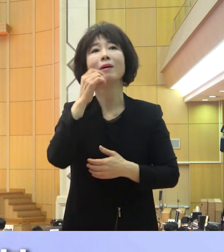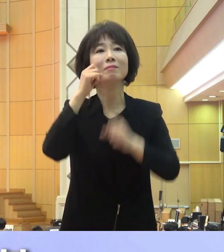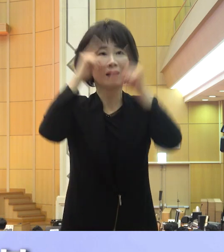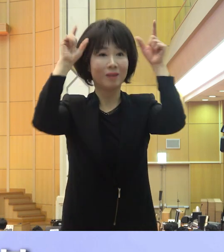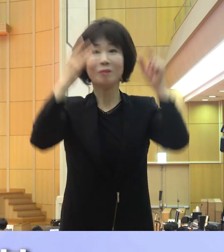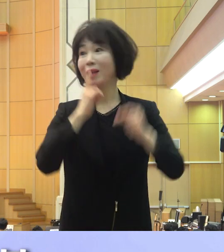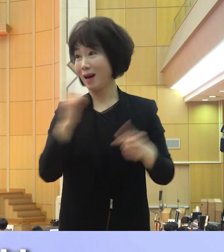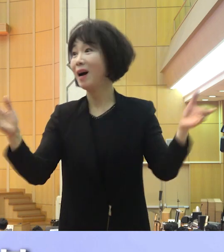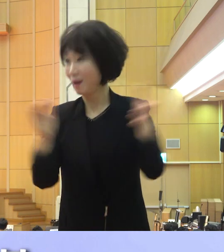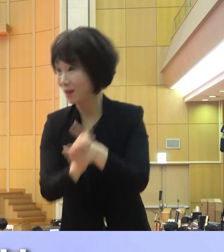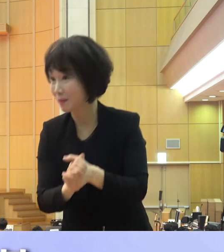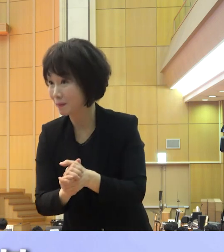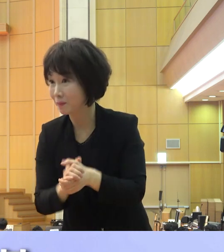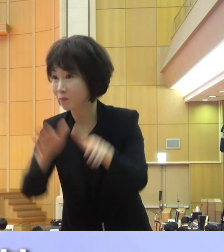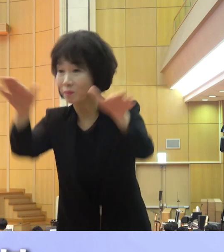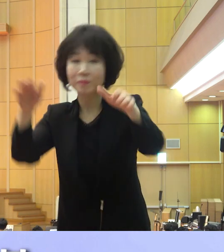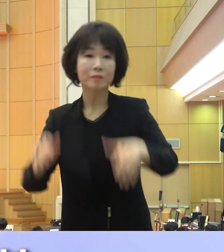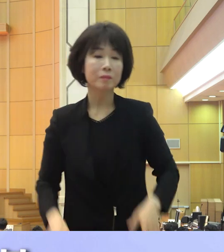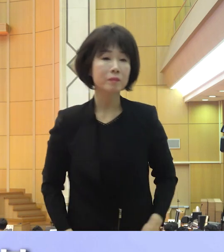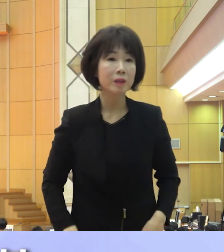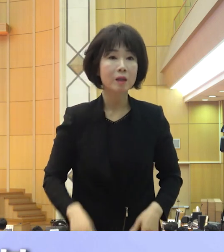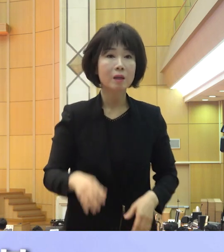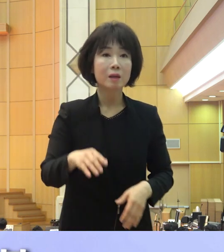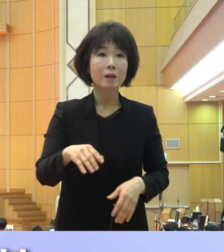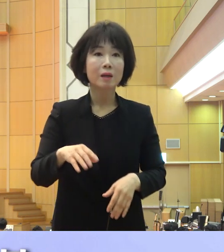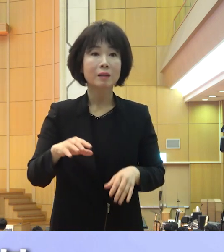때를 가리켜서 태생이라고 합니다.